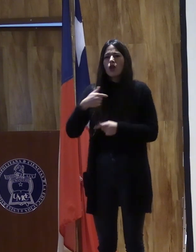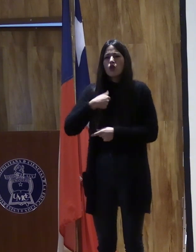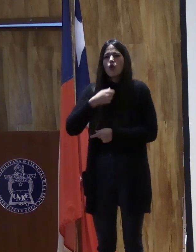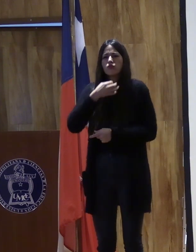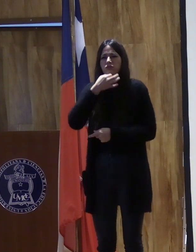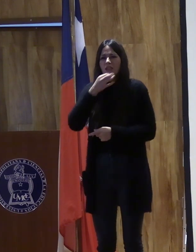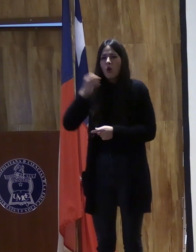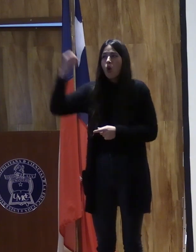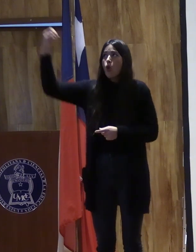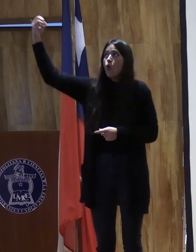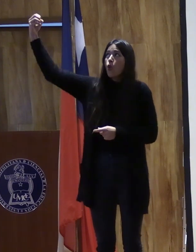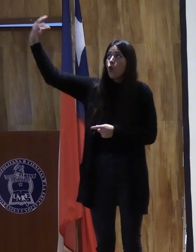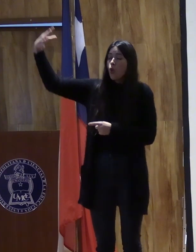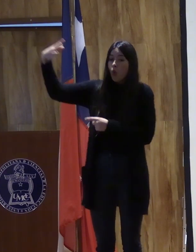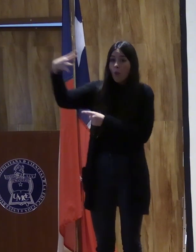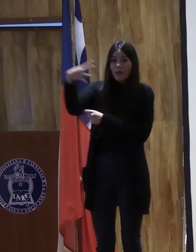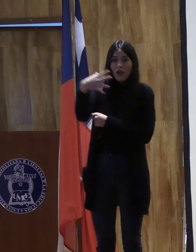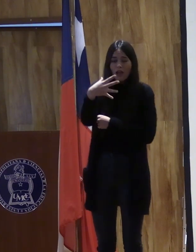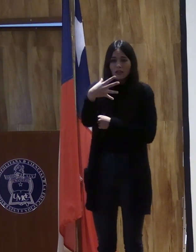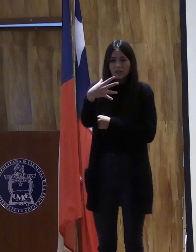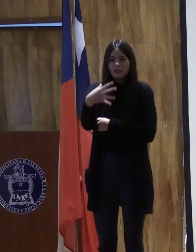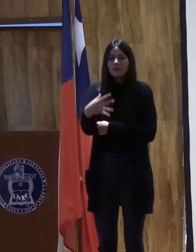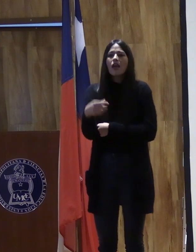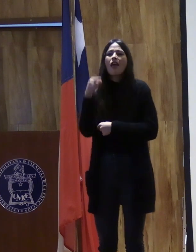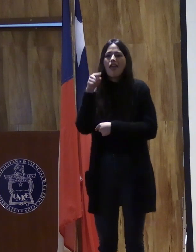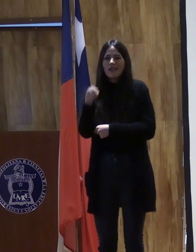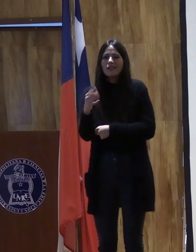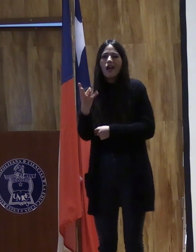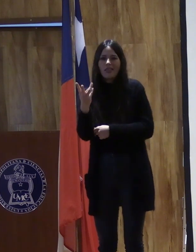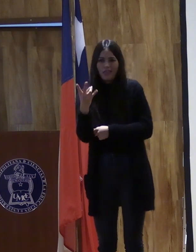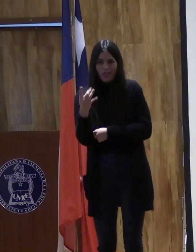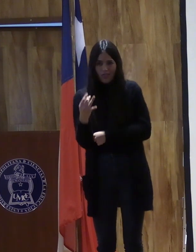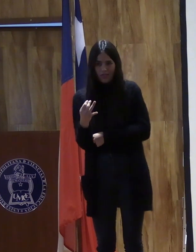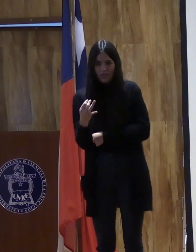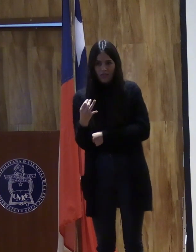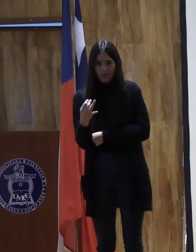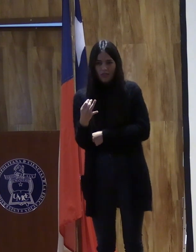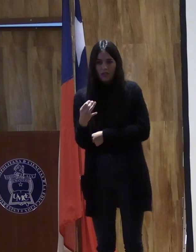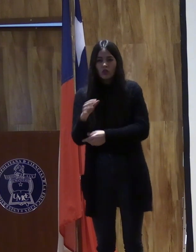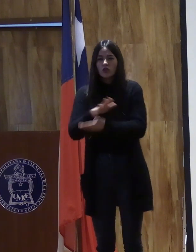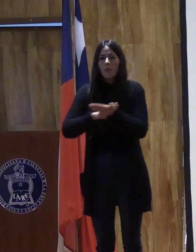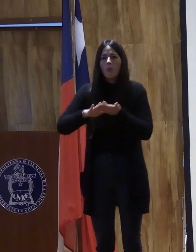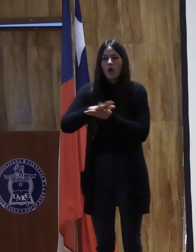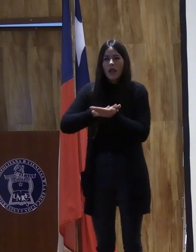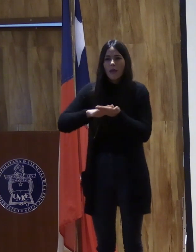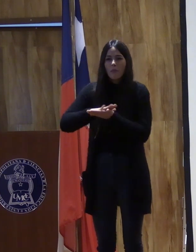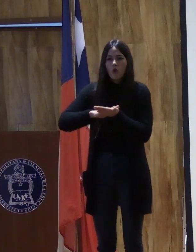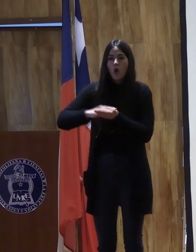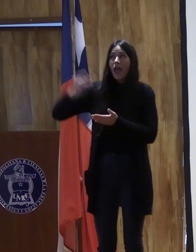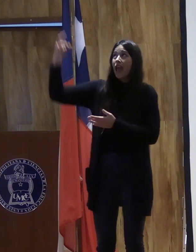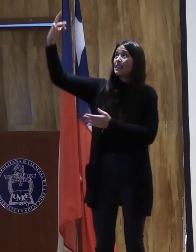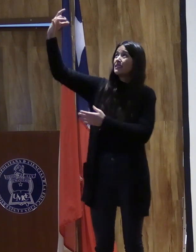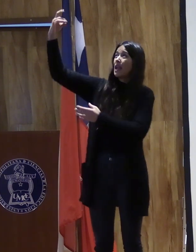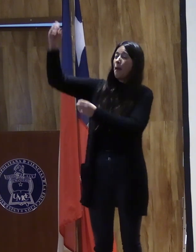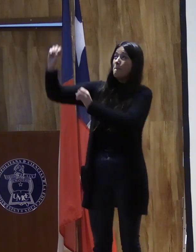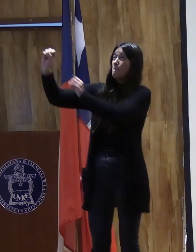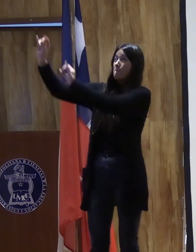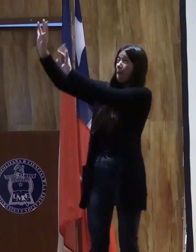la luminosidad solar como esa cantidad. Entonces uno dice, mira, la estrella Sirio, que es la más